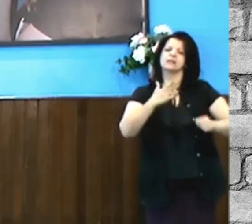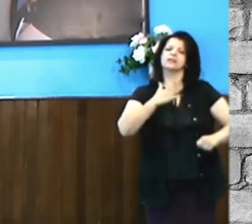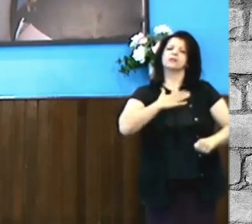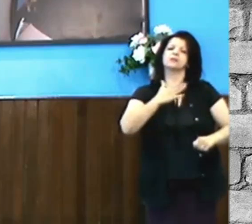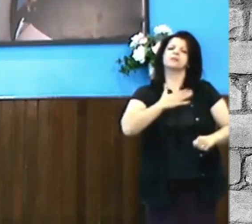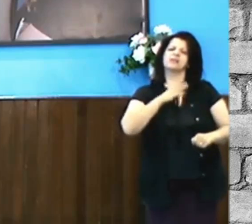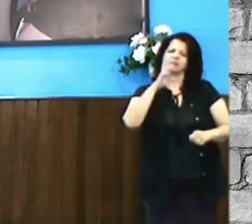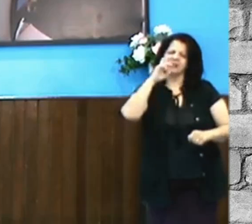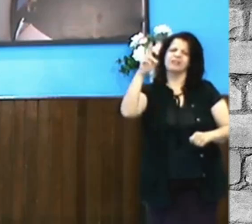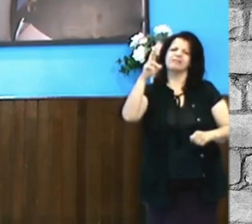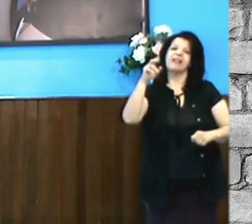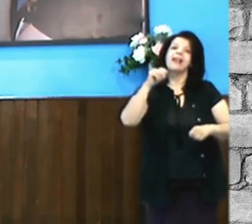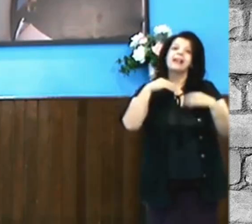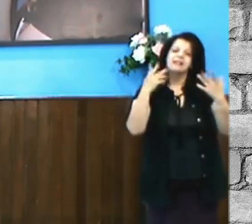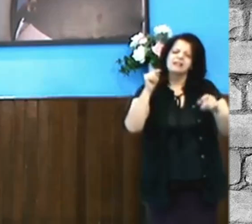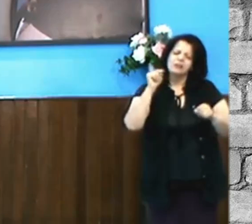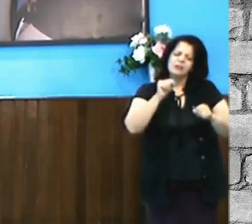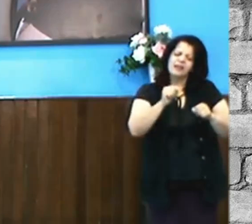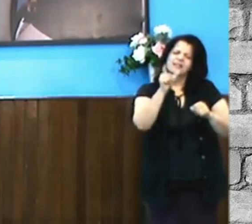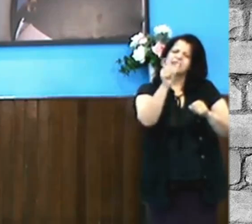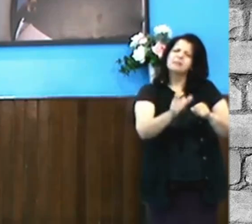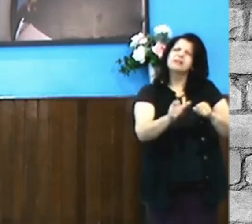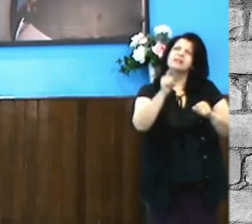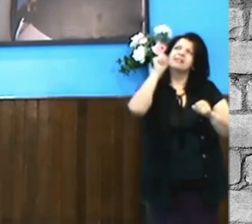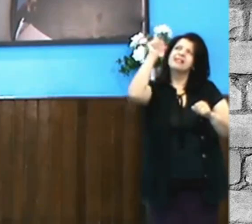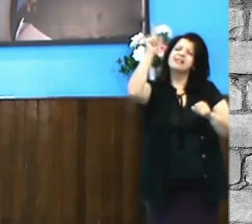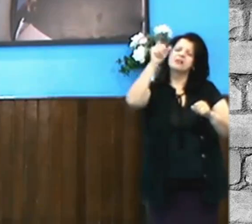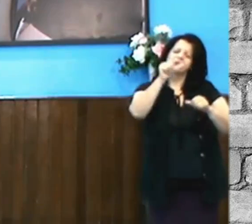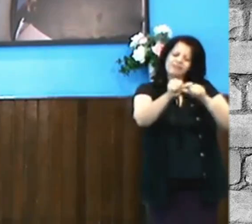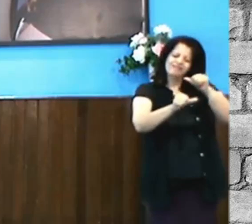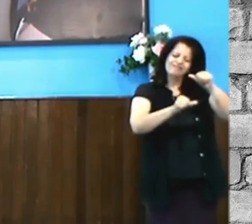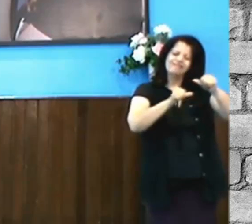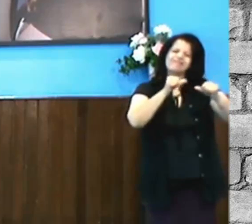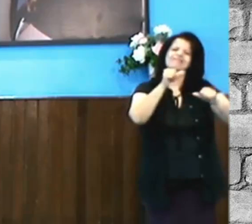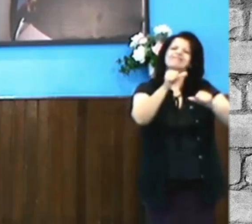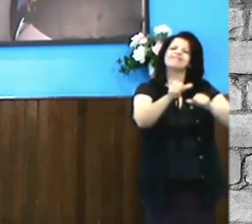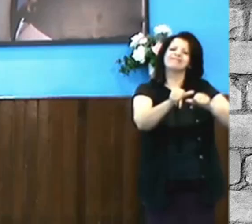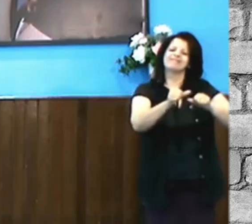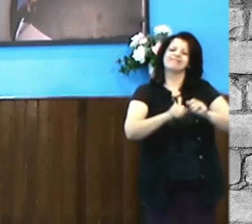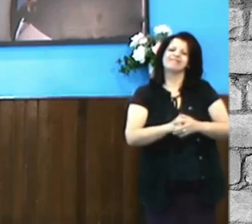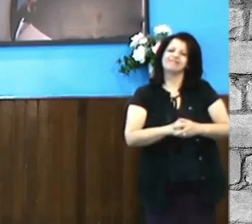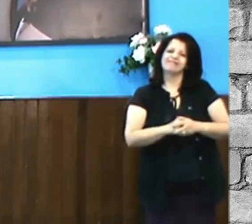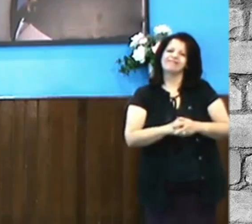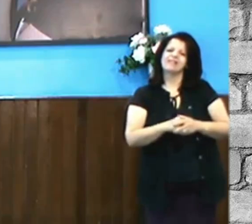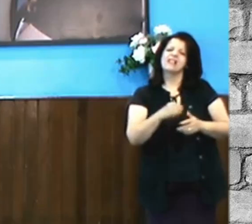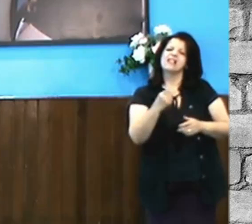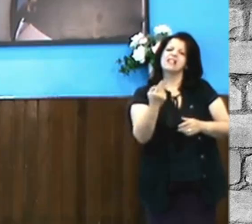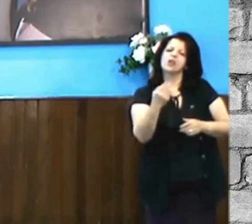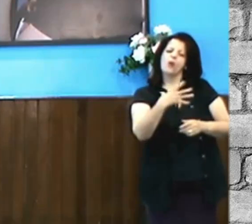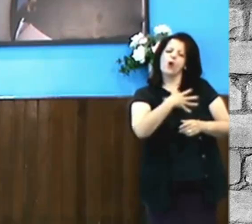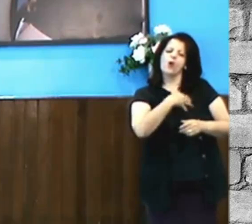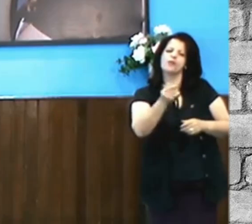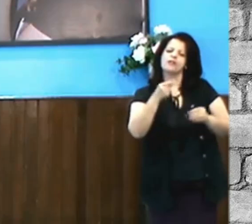Deus restaura como um filho. Como, por exemplo, a parábola do filho pródigo. Então veja bem, nós somos desintoxicados